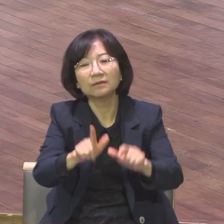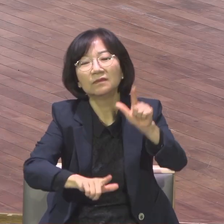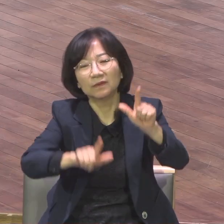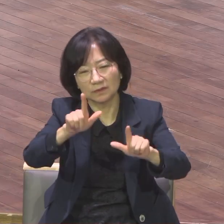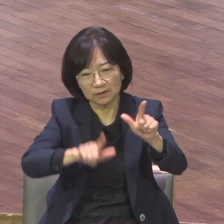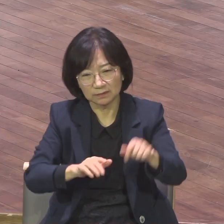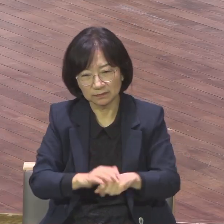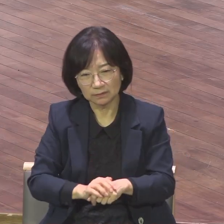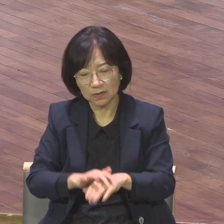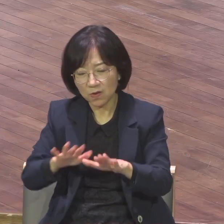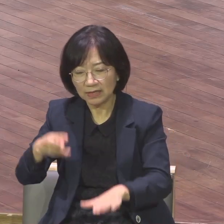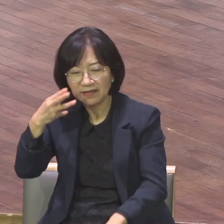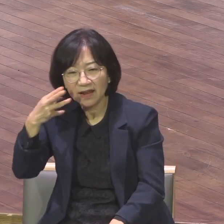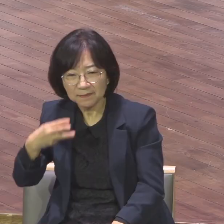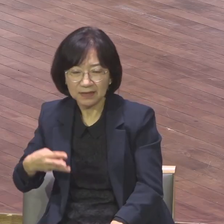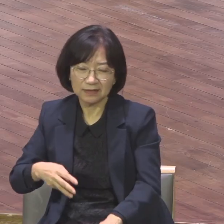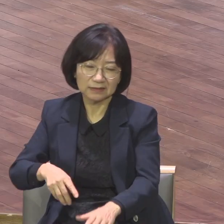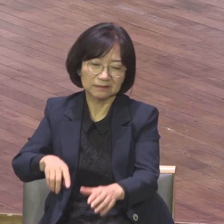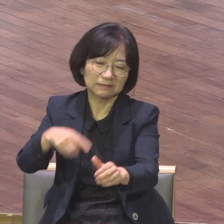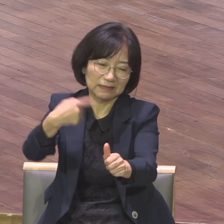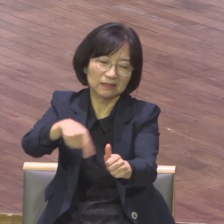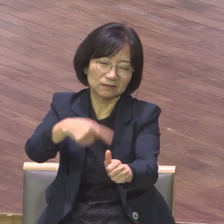그거를 예레미야가 알고 말하는 겁니다.